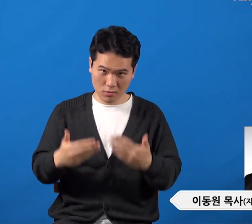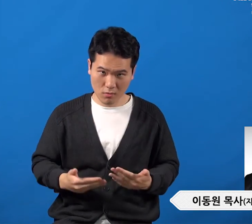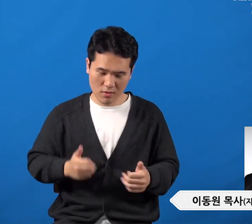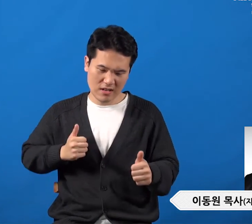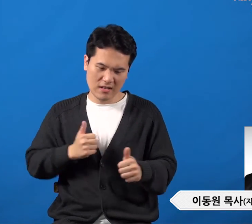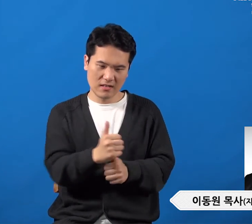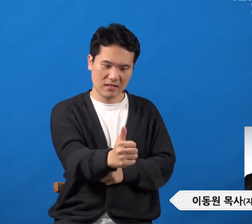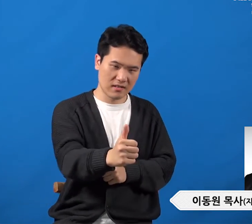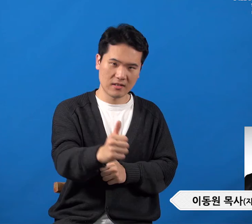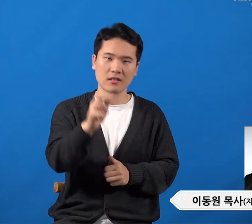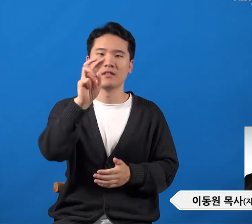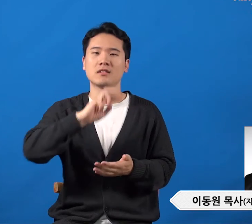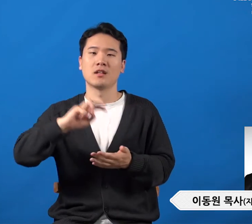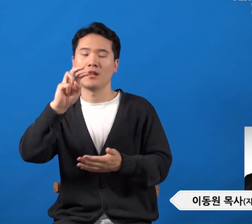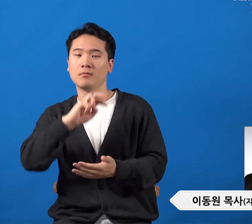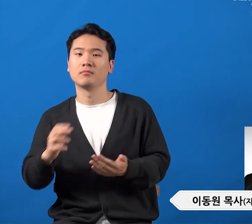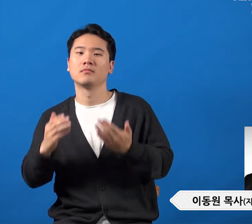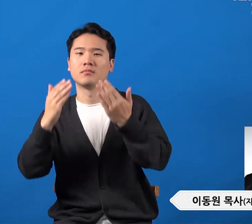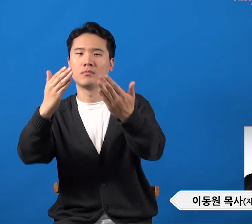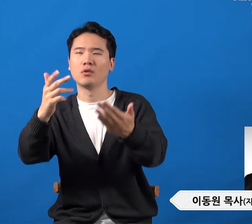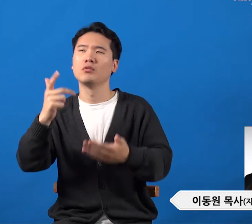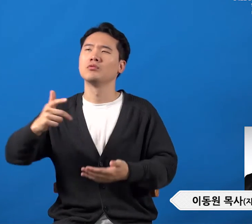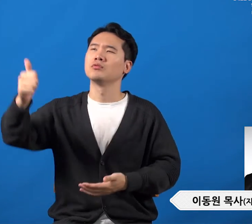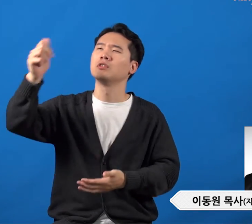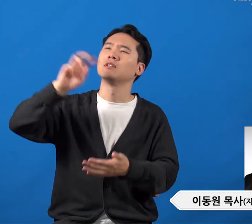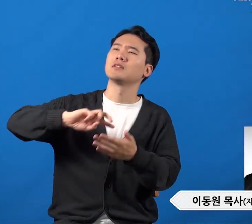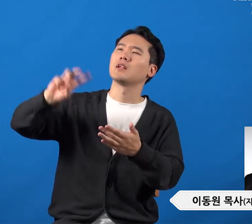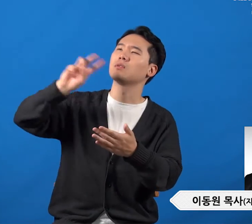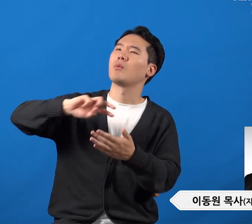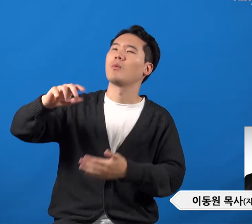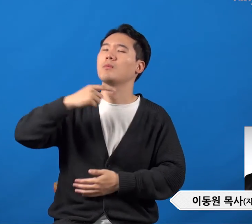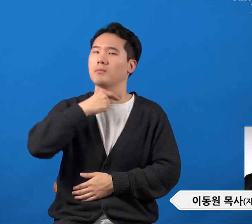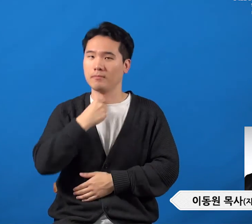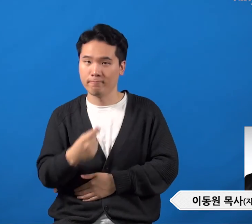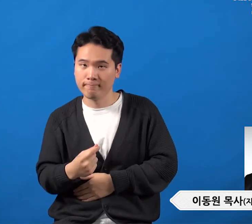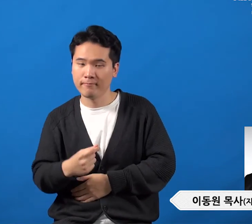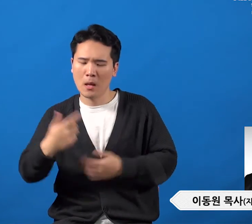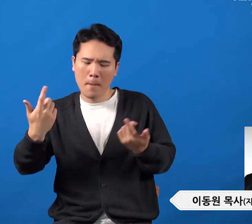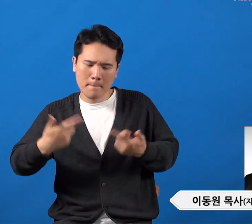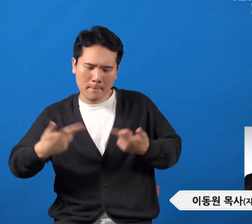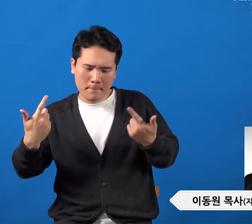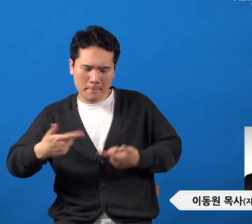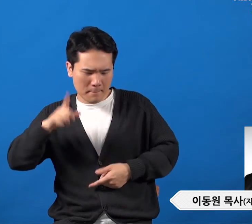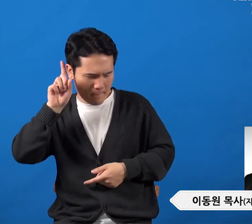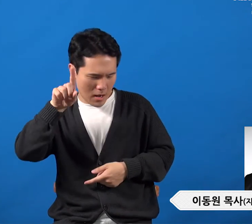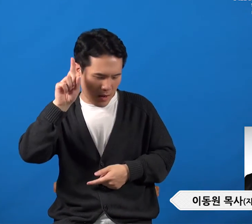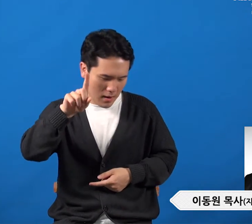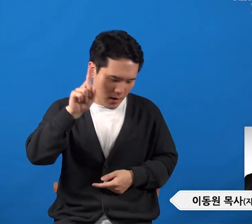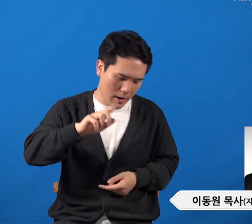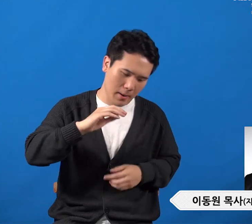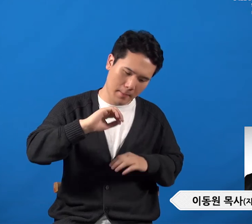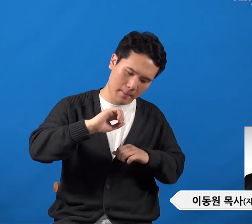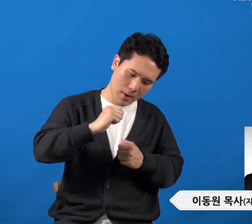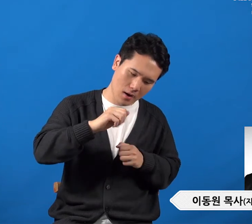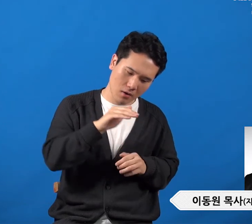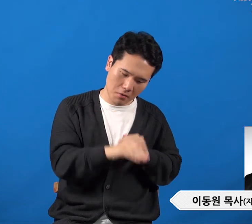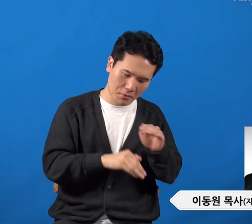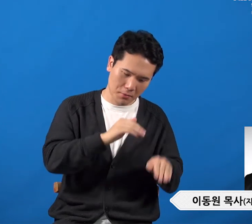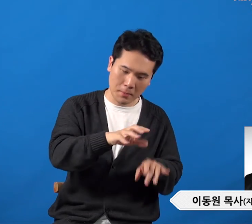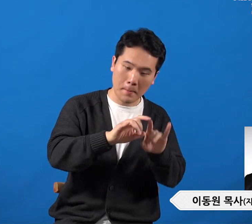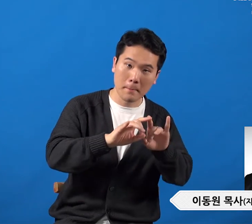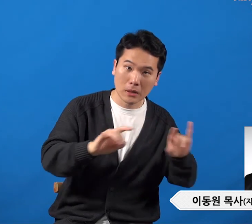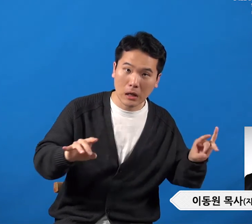부르며 주를 찬송하리라. 매일 발걸음마다 예수 인도하셨네. 나의